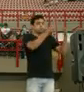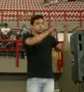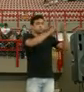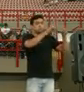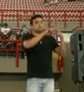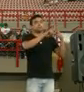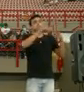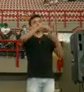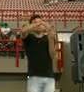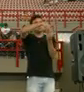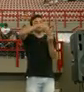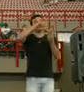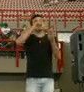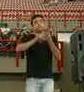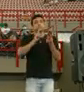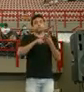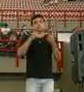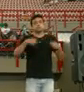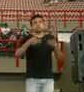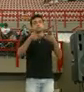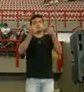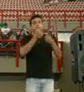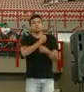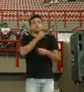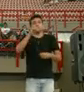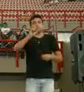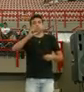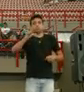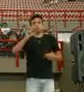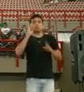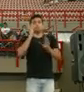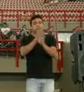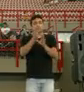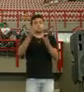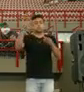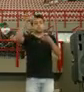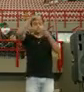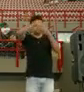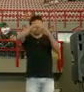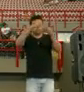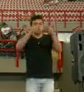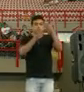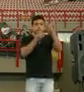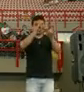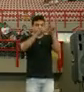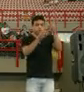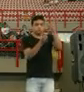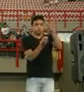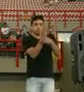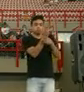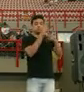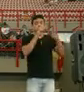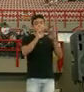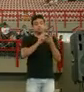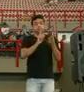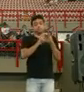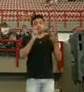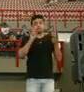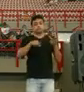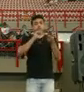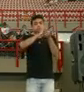de um produto. Ele pode pedir o número de mols que foi produzido de um determinado produto. Ele pode pedir o número